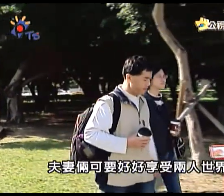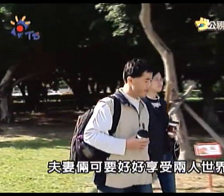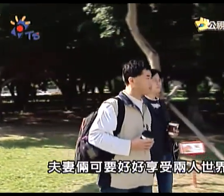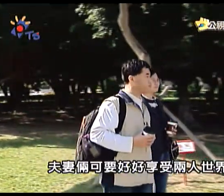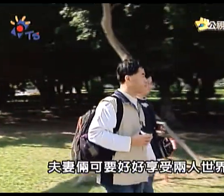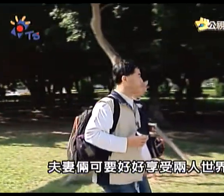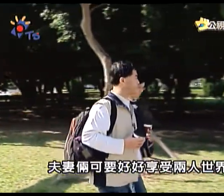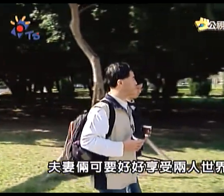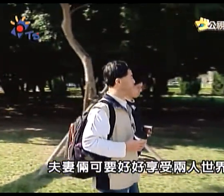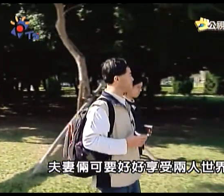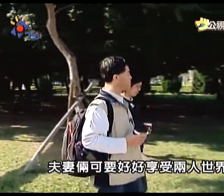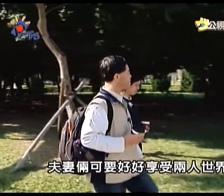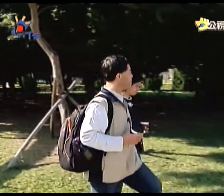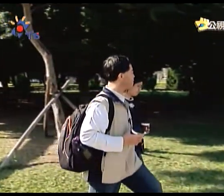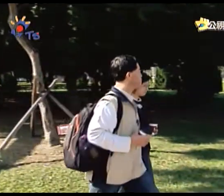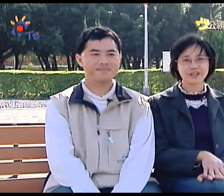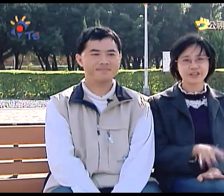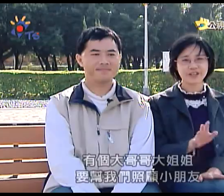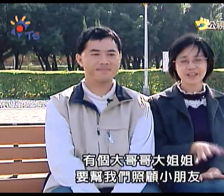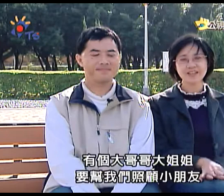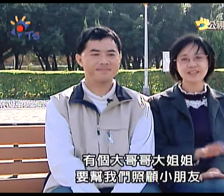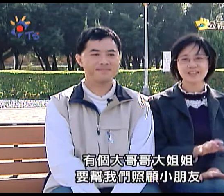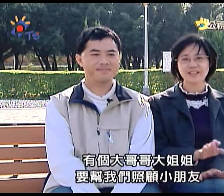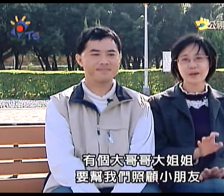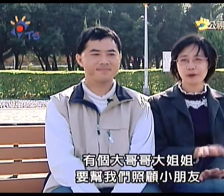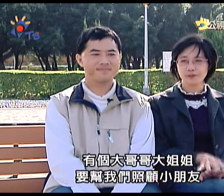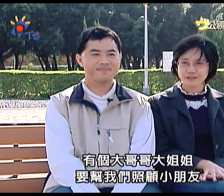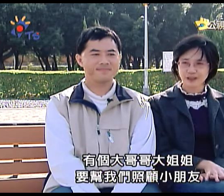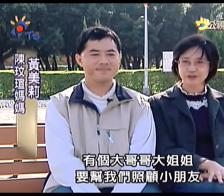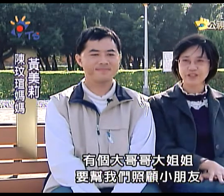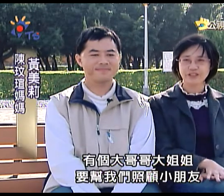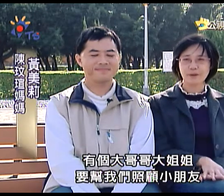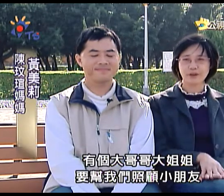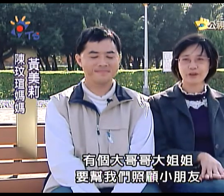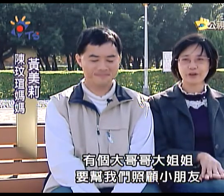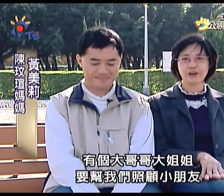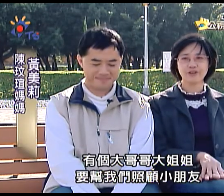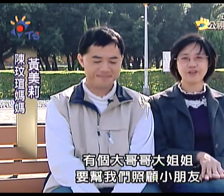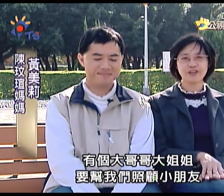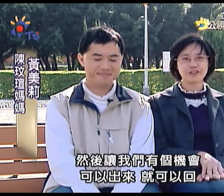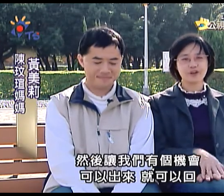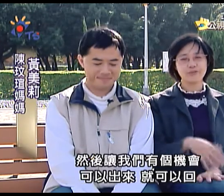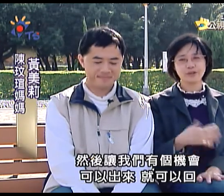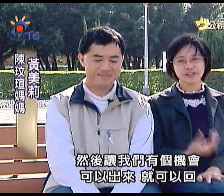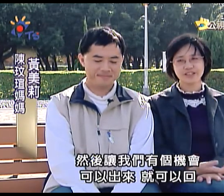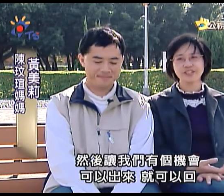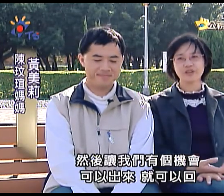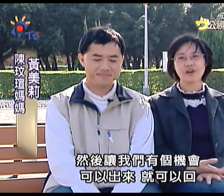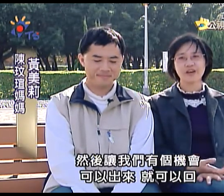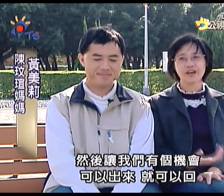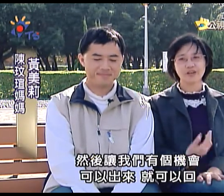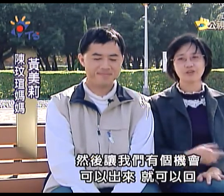享受两人世界。 有个大哥哥大姐姐来帮我们照顾这个小朋友，然后让我们有这个机会可以出